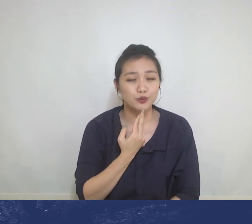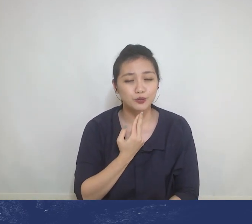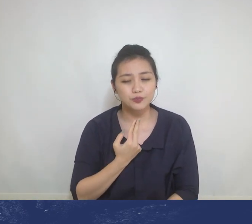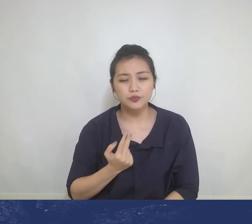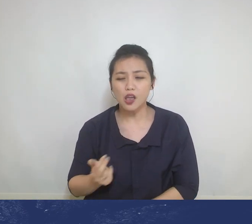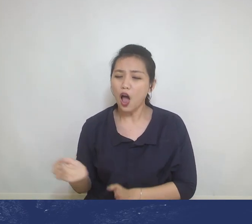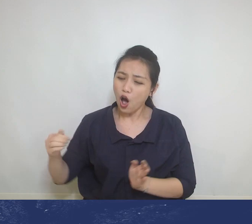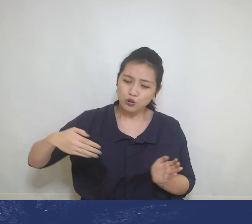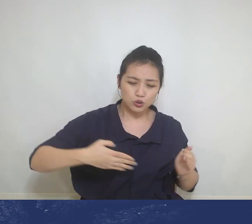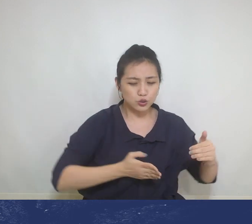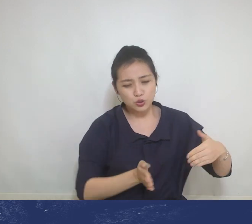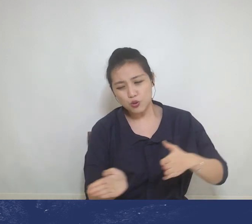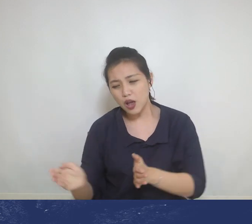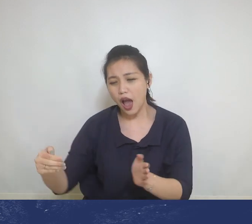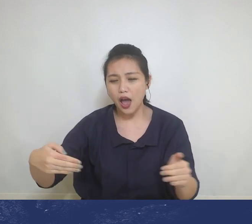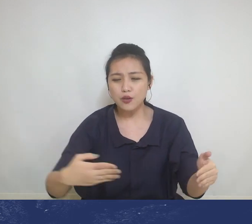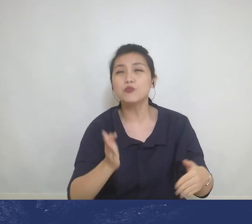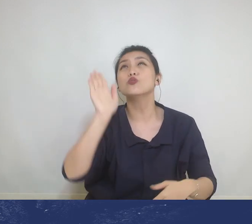rusa rindu